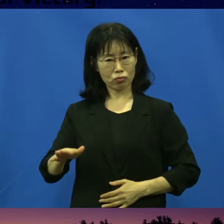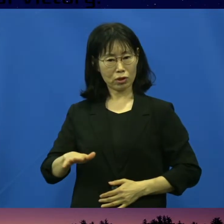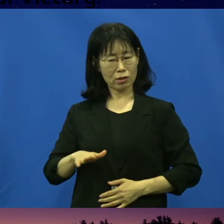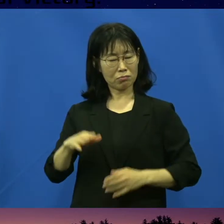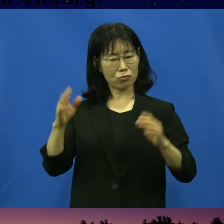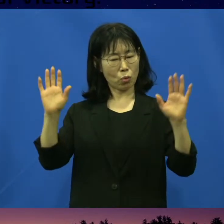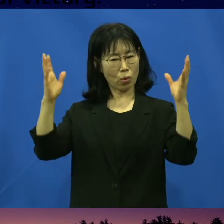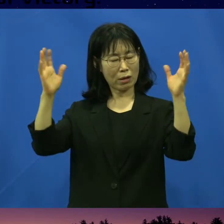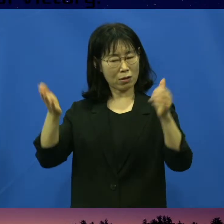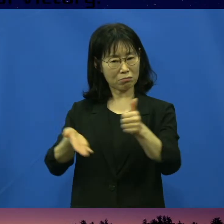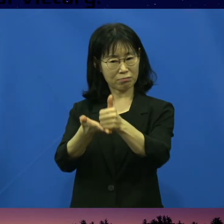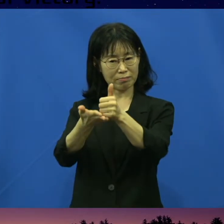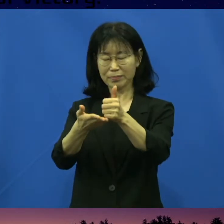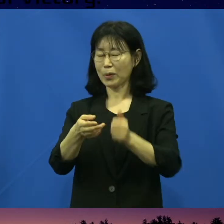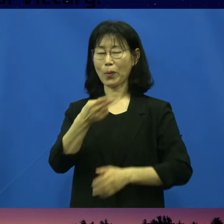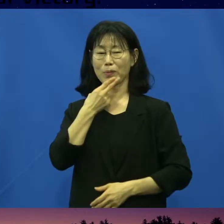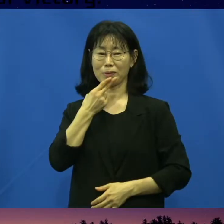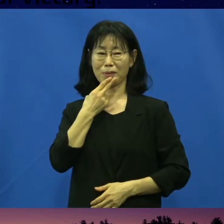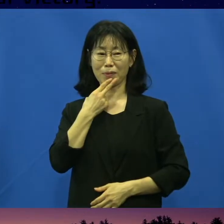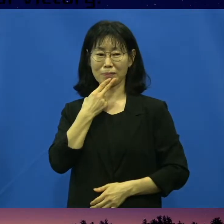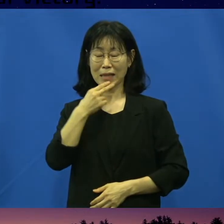돼.